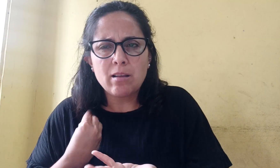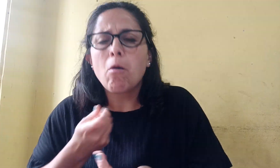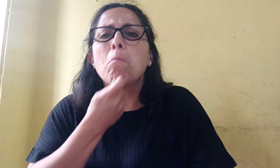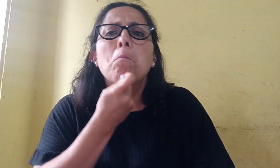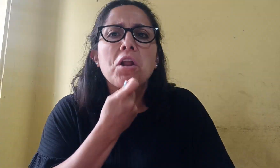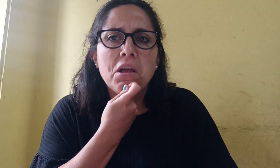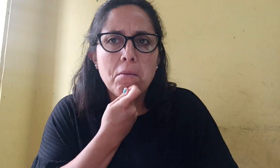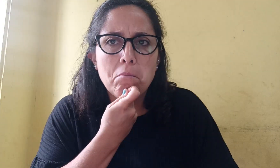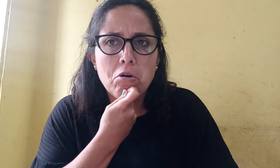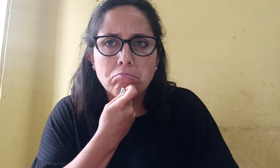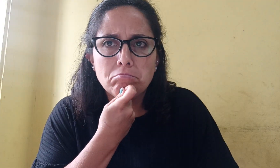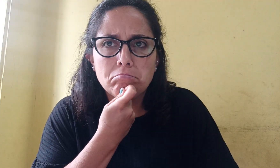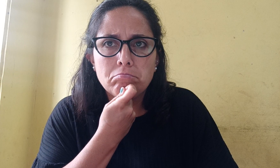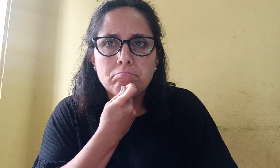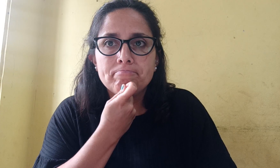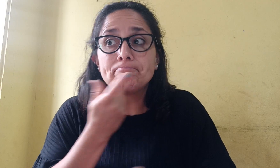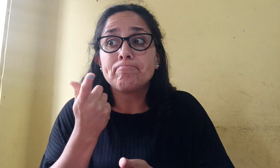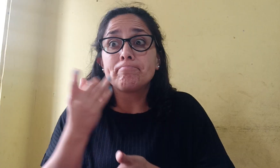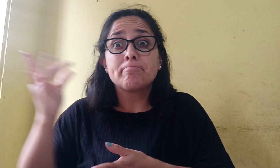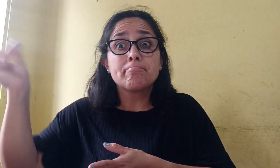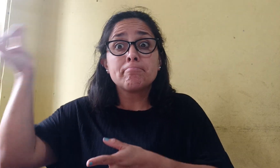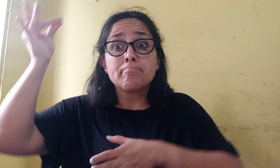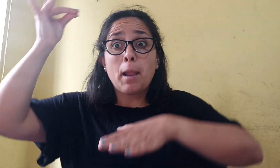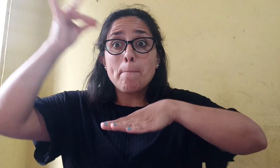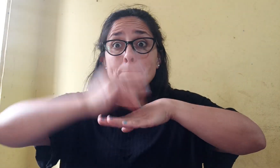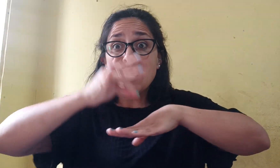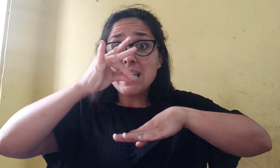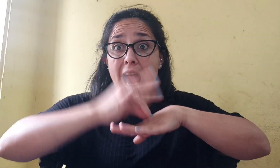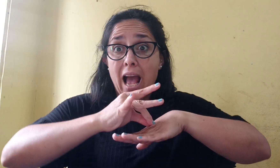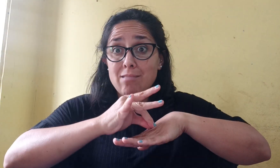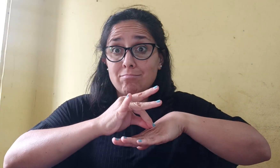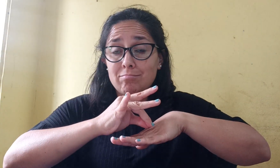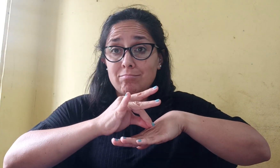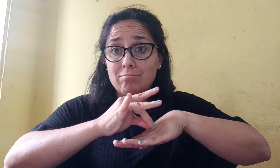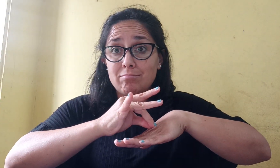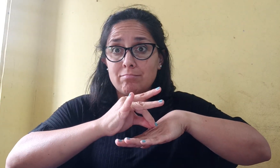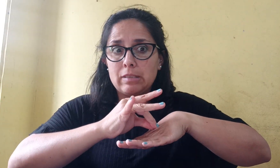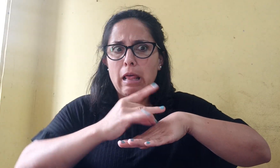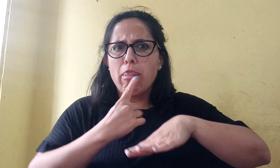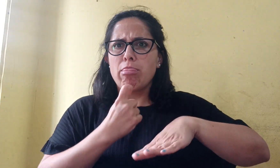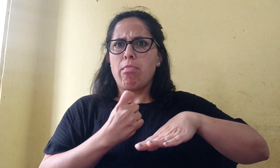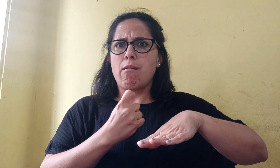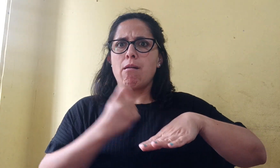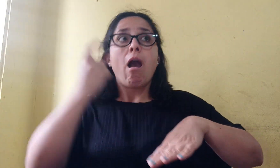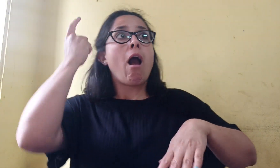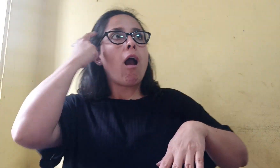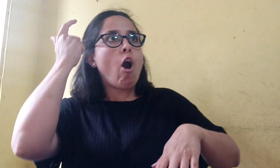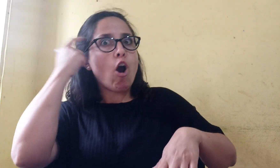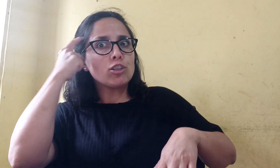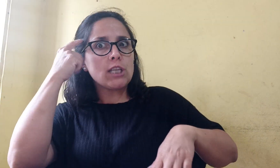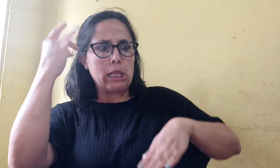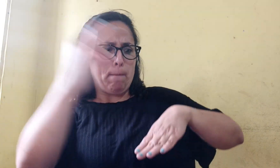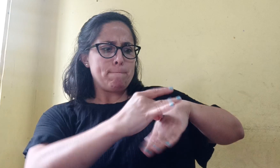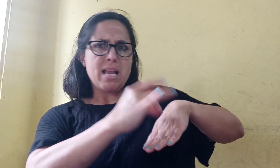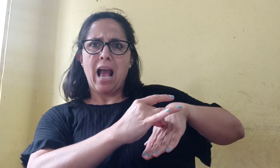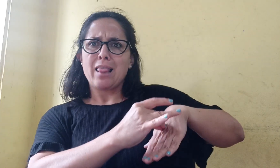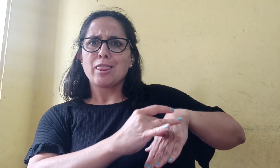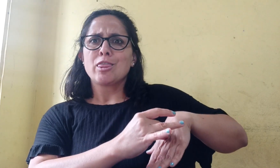cuando nos pica algo, por ejemplo, es esto: cuando nos damos cuenta, nos hacemos conscientes de que nos está picando tal parte